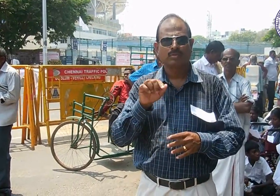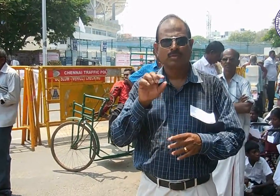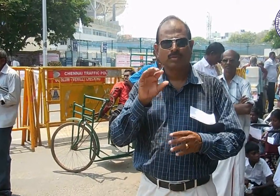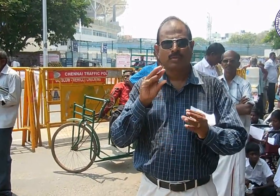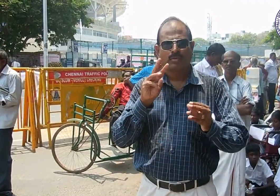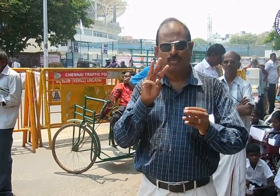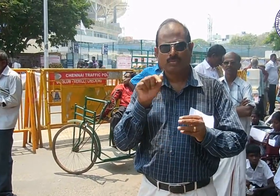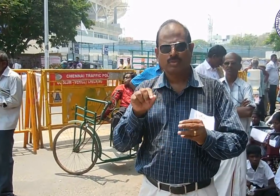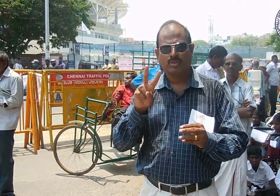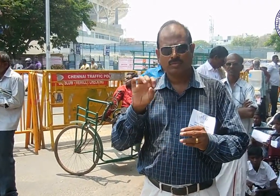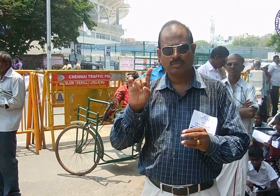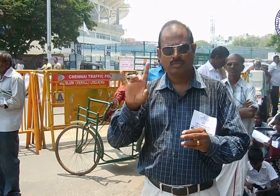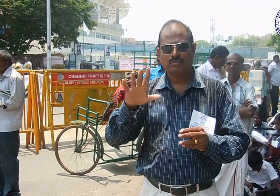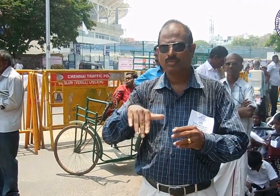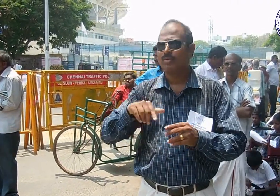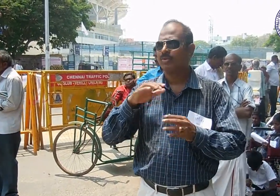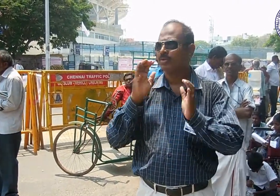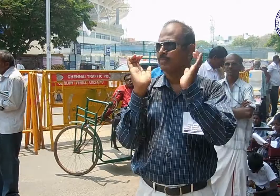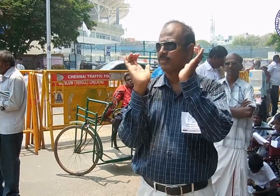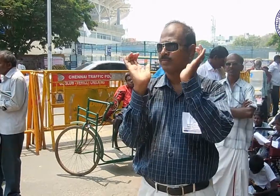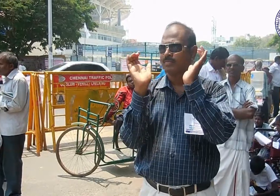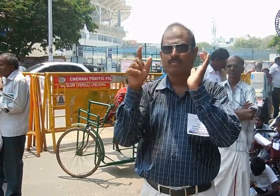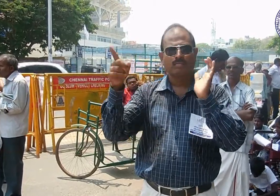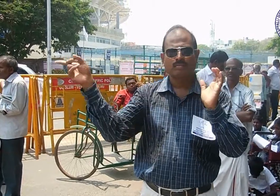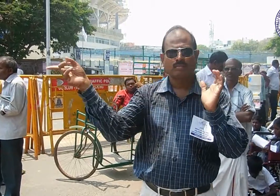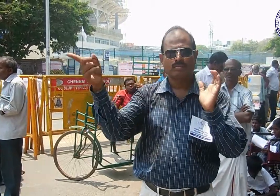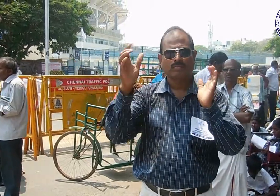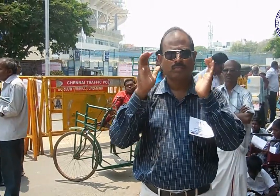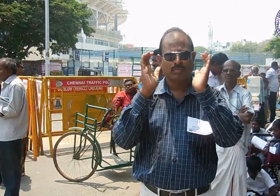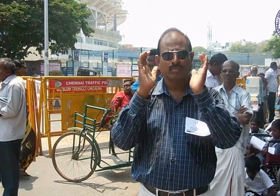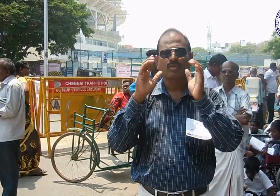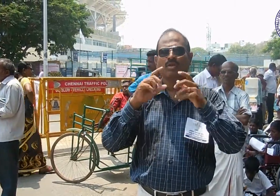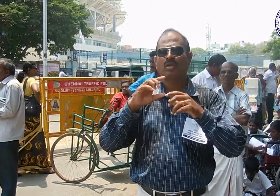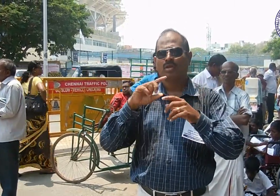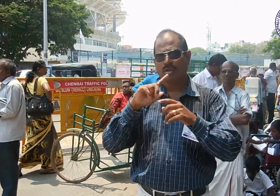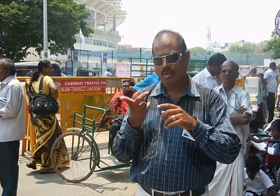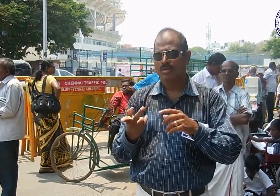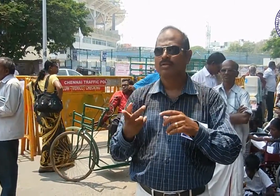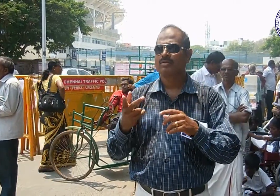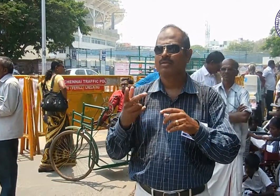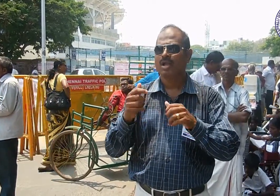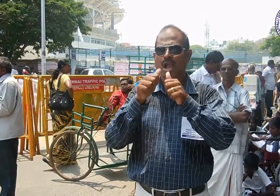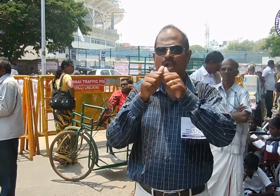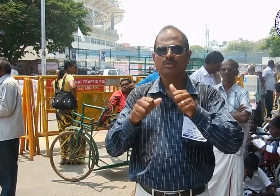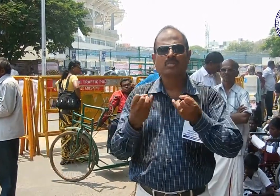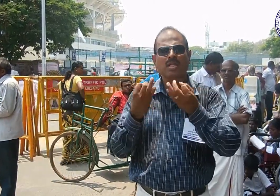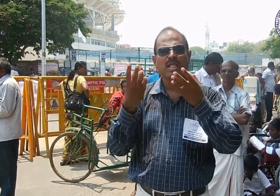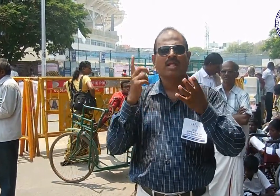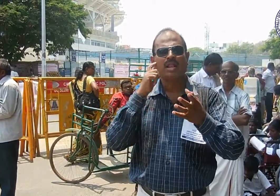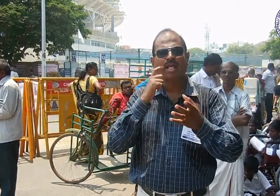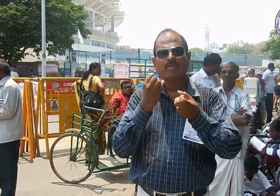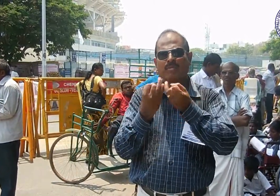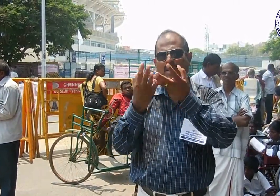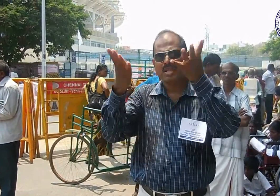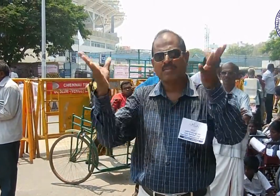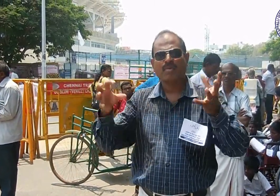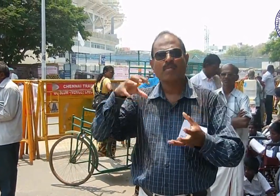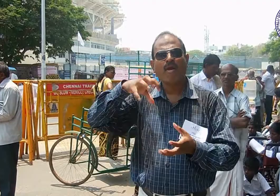பார்த்தீங்கன்னா மாற்றுத்திறனாளியின் உதவித்தொகை அரசு கடைபிடிக்க வேண்டிய சட்டவிரோத விதிகளை ரத்து செய் இது நியாயமான கோரிக்கையா இல்லைங்கிறவங்க